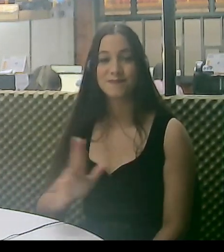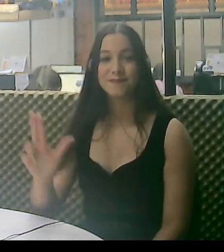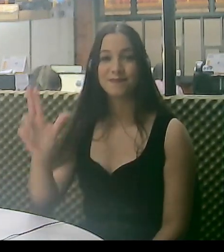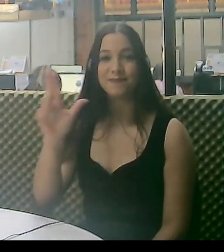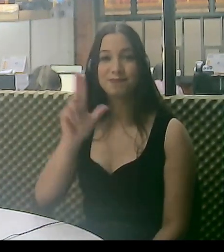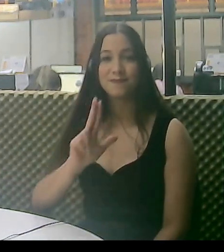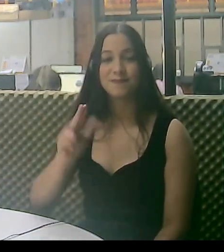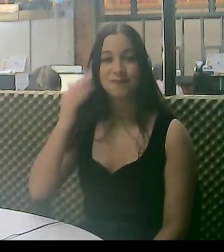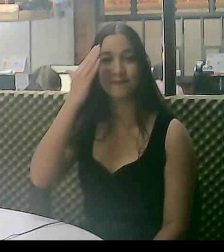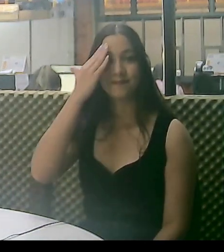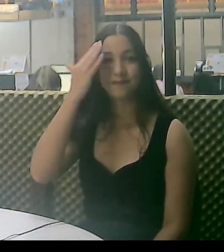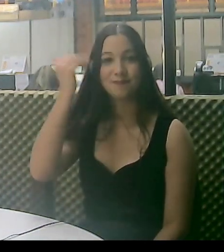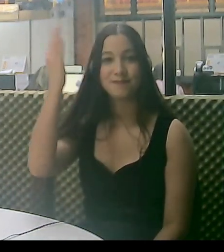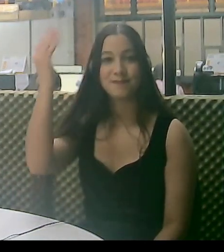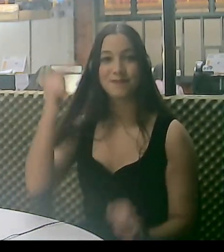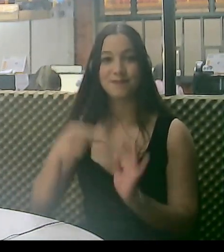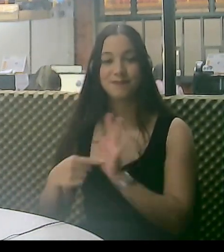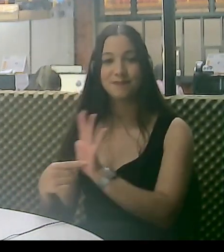Uberlândia!